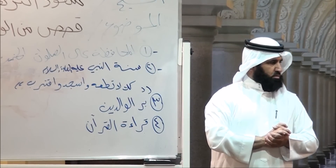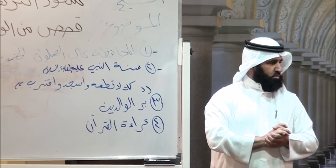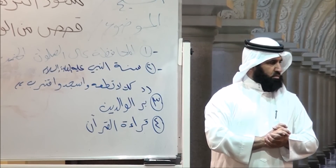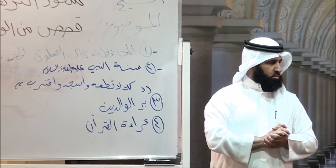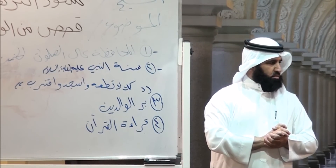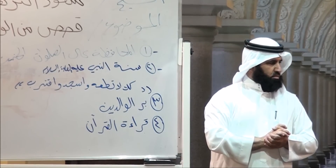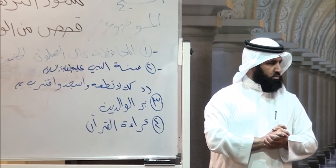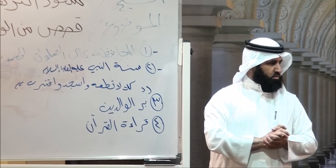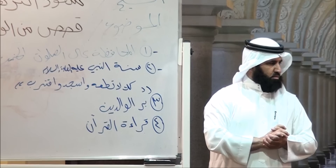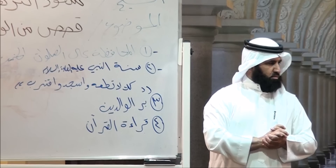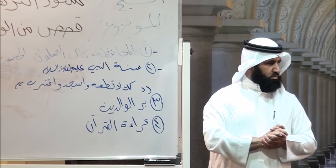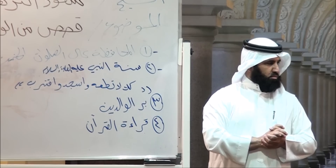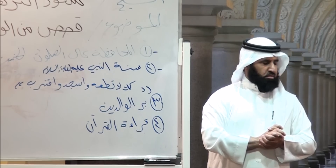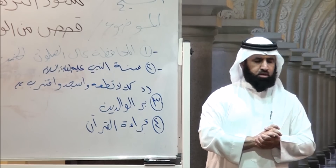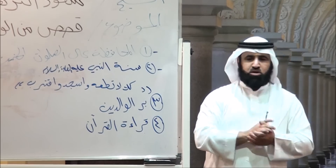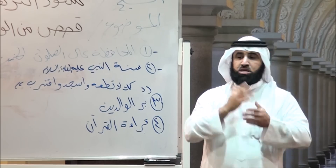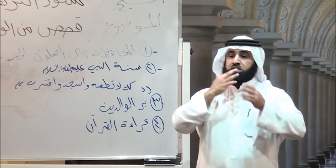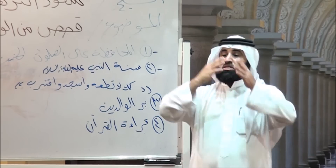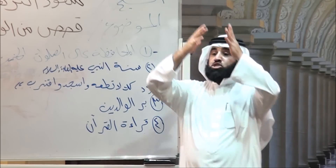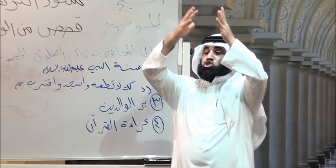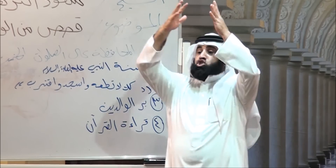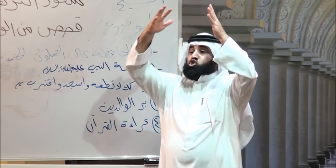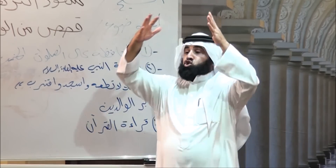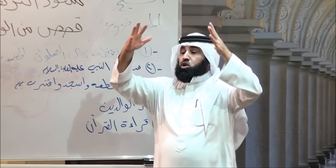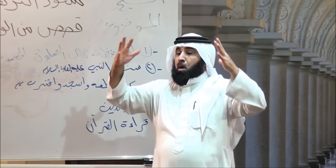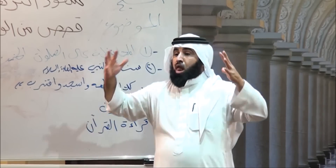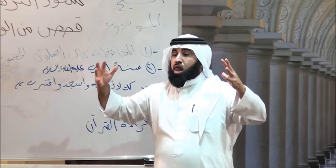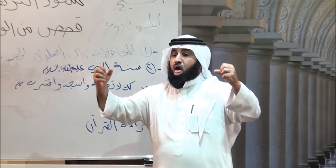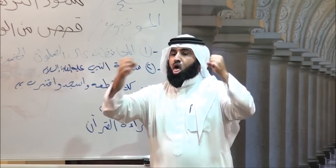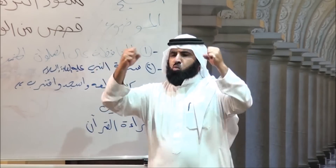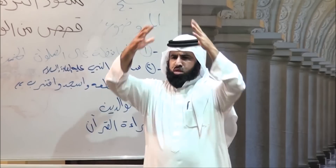قال أعظم جند الله الجبال.